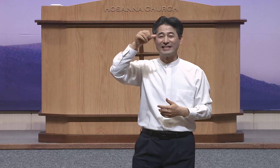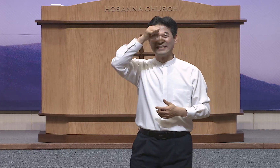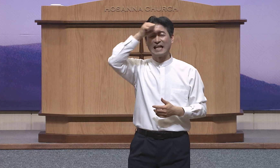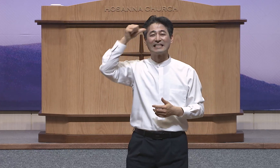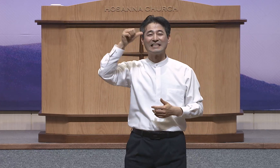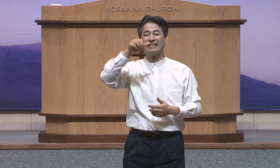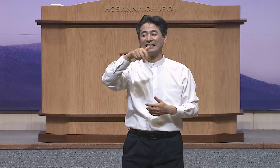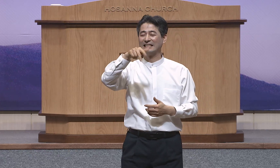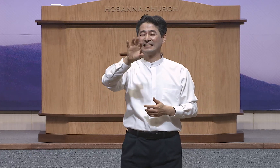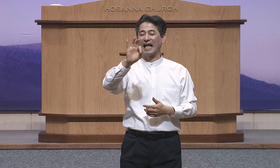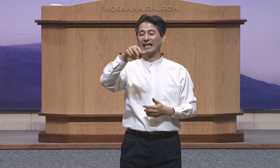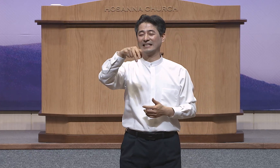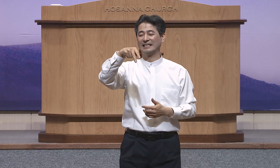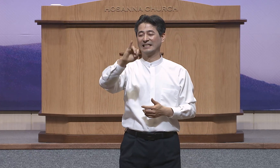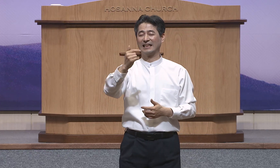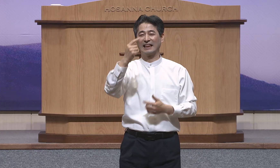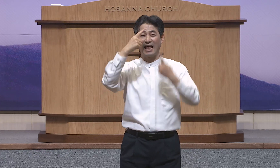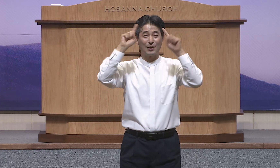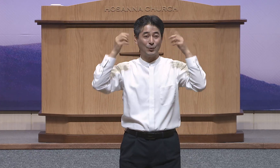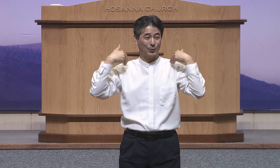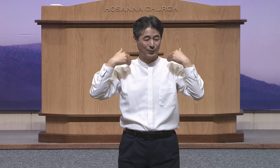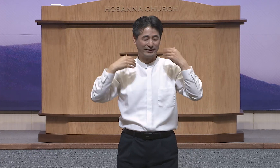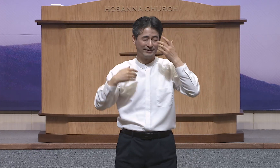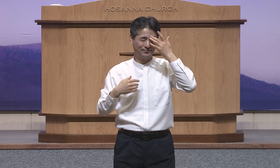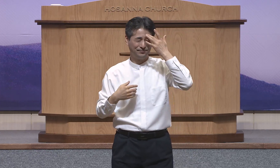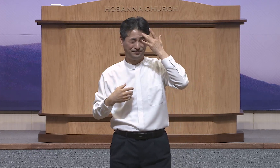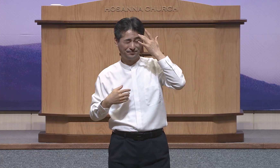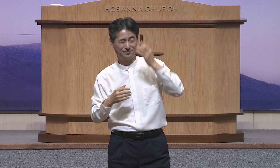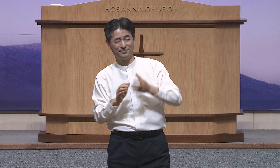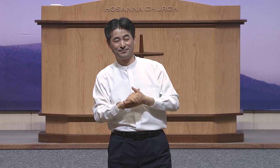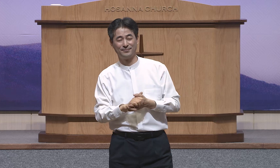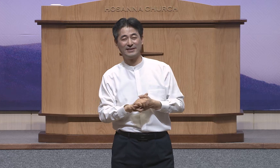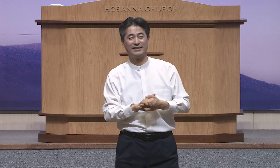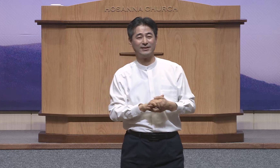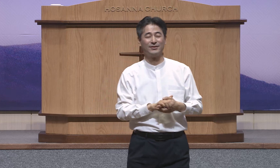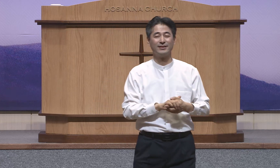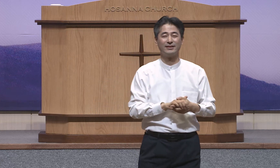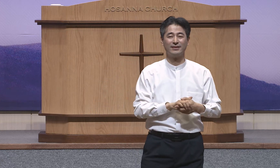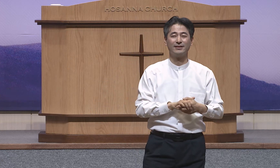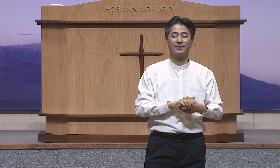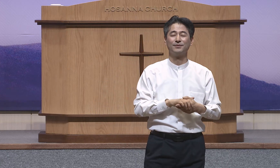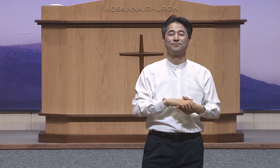않았어요. 그래서 서울에 있는 장로의 신학대학교를